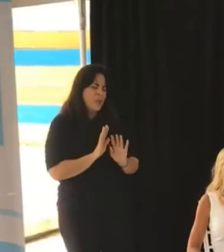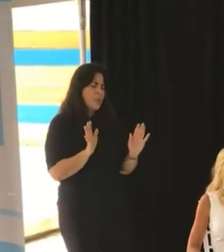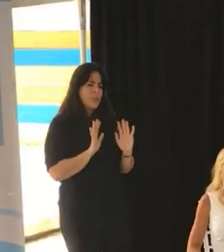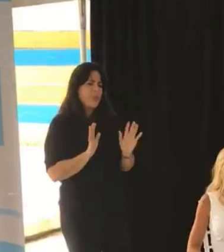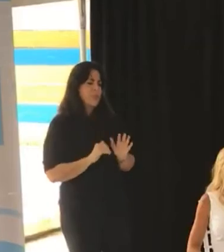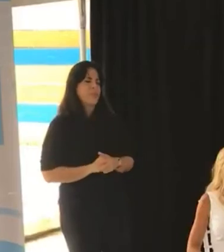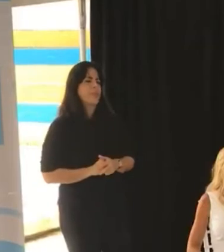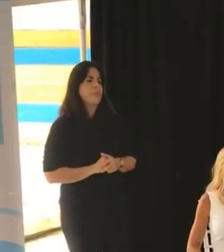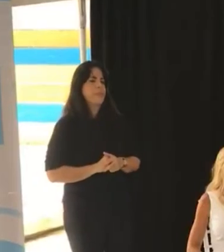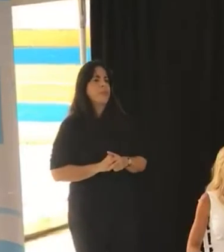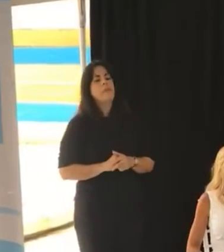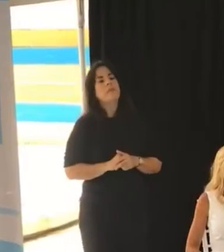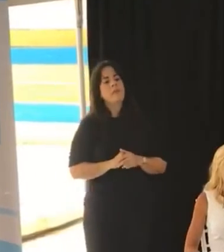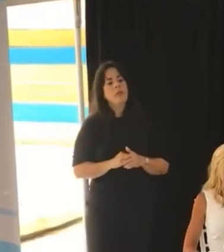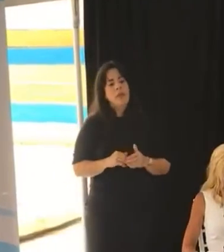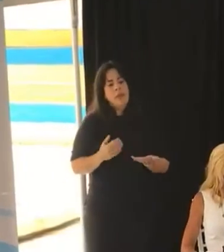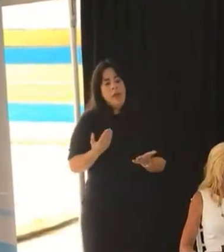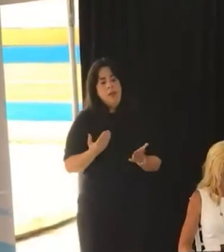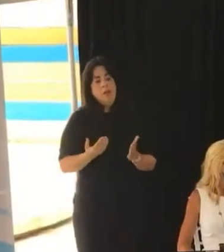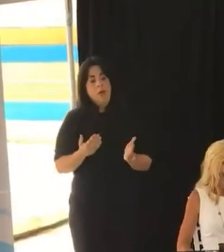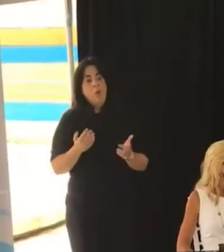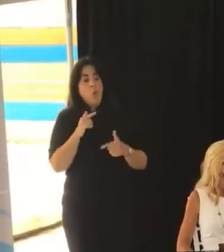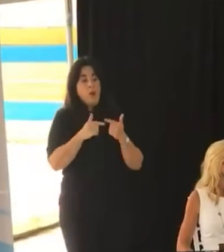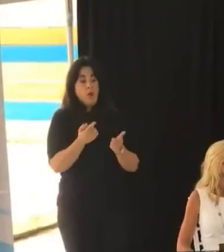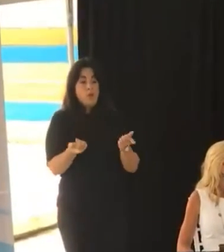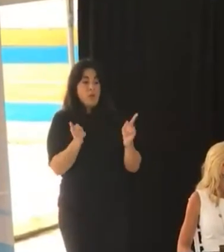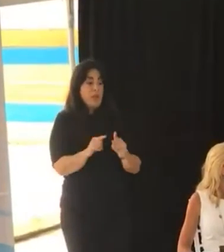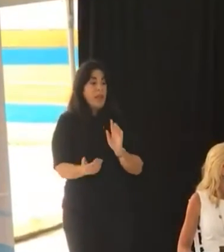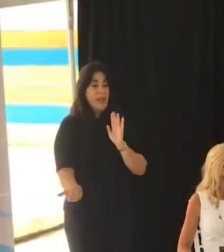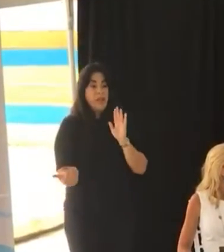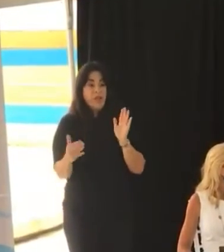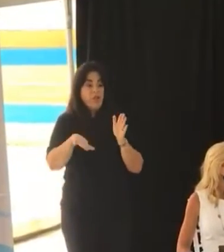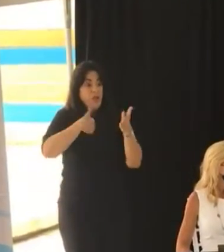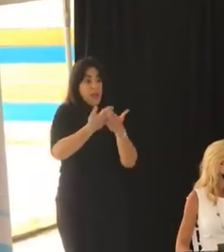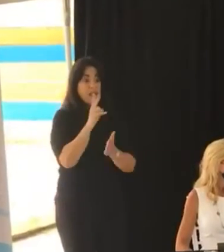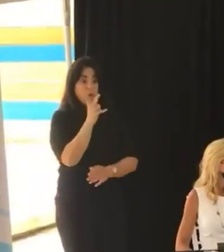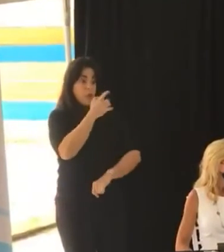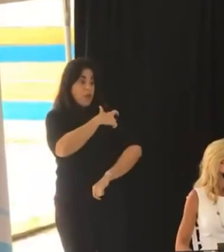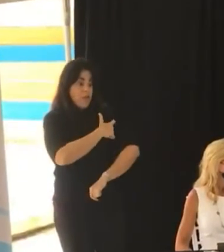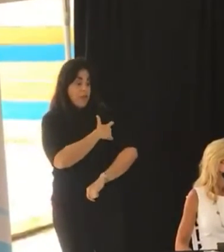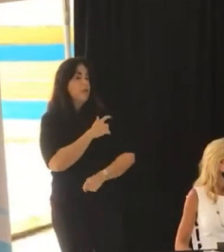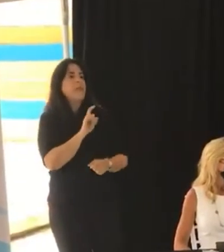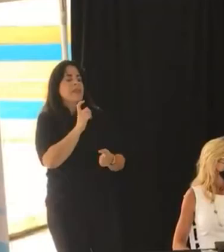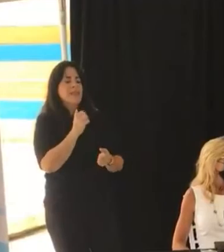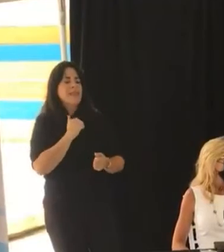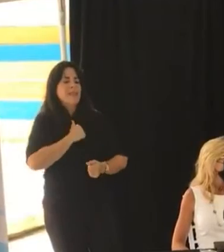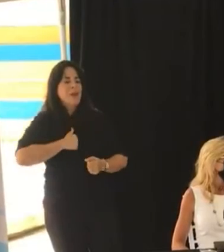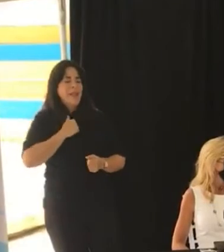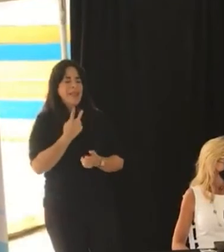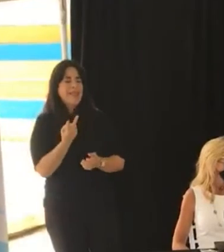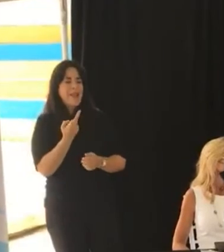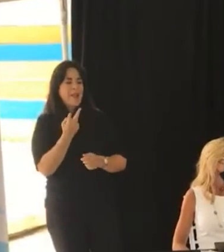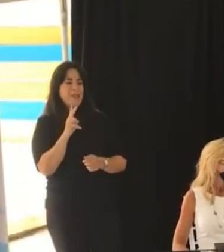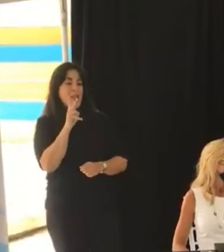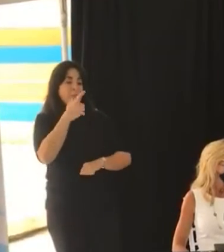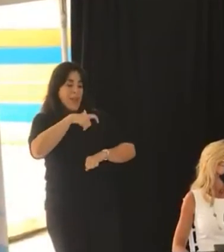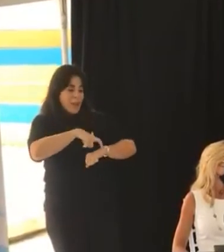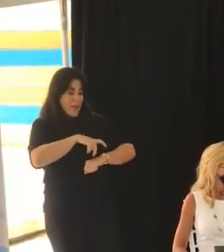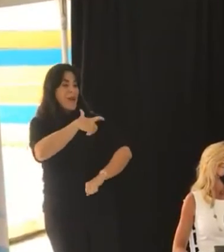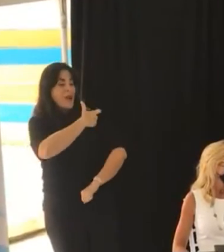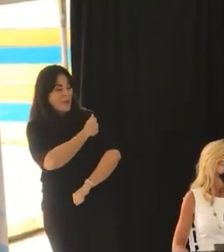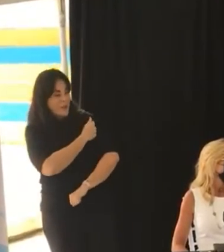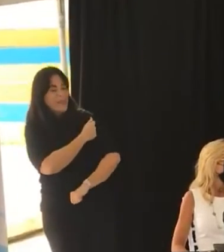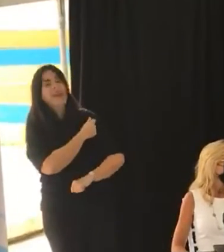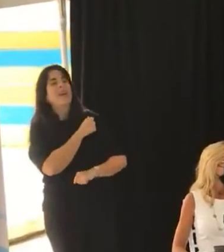esto viene cada vez que viene segunda dosis, siempre va a haber un déficit. ¿Por qué? Porque primero se, cuando se comenzó el proceso de vacunación,